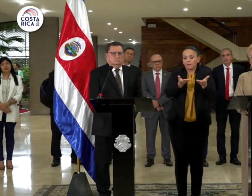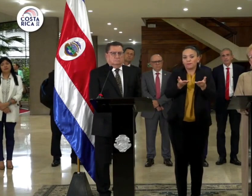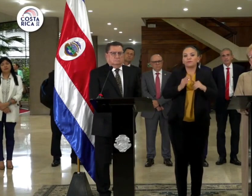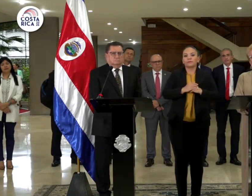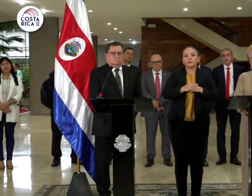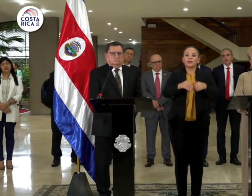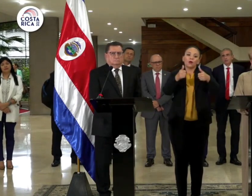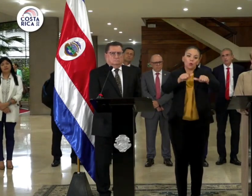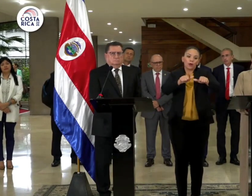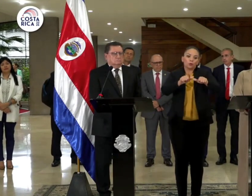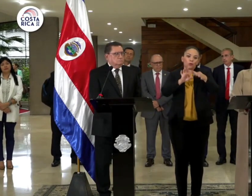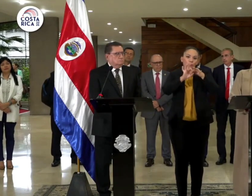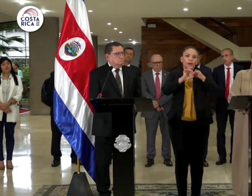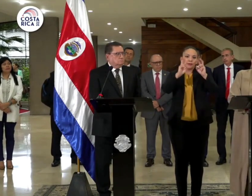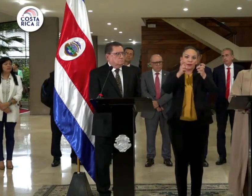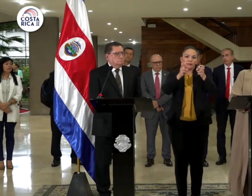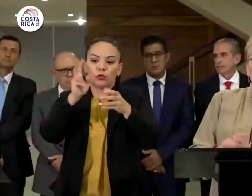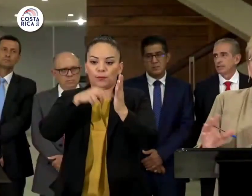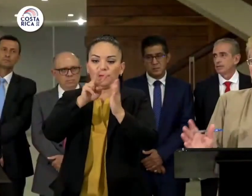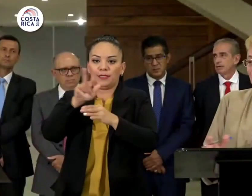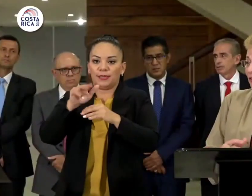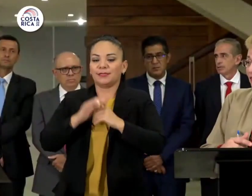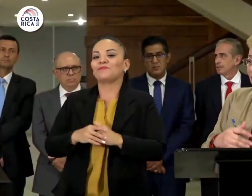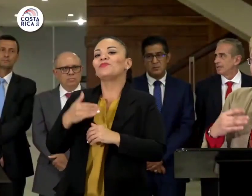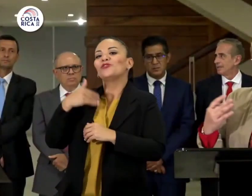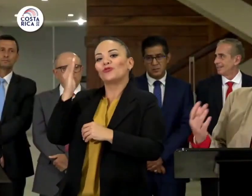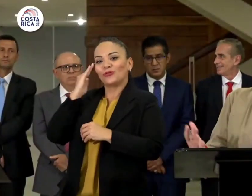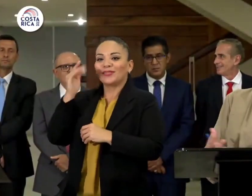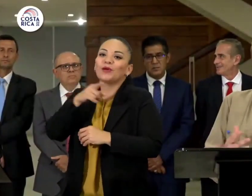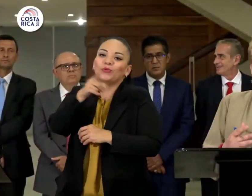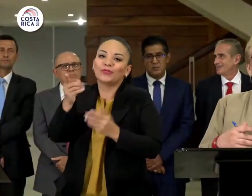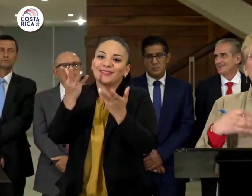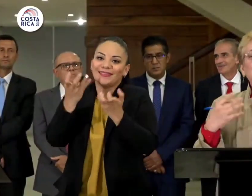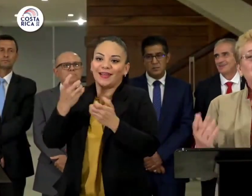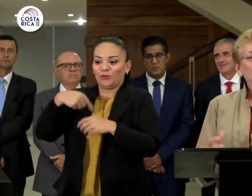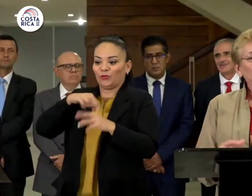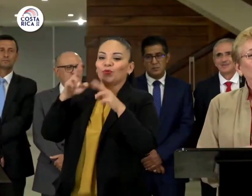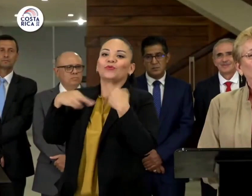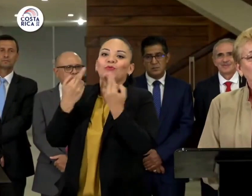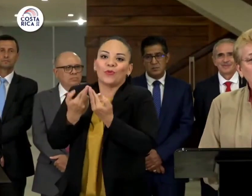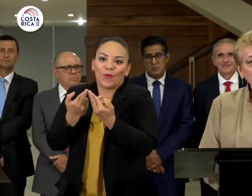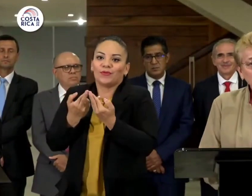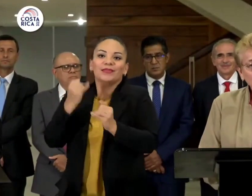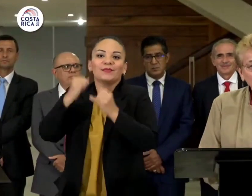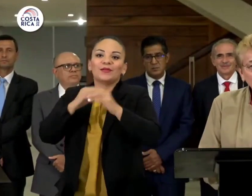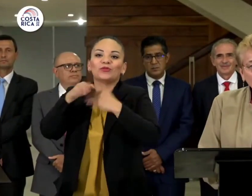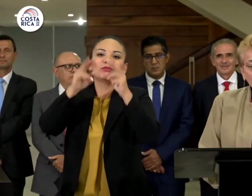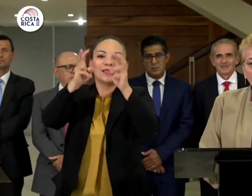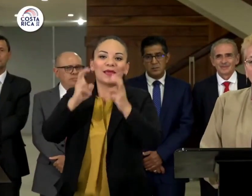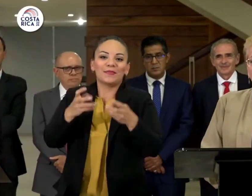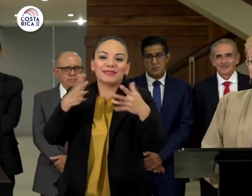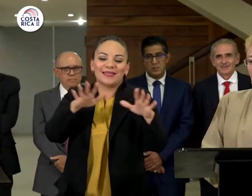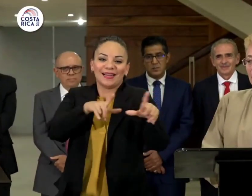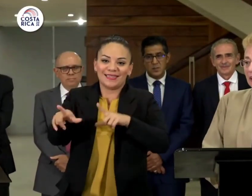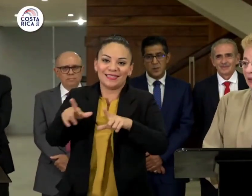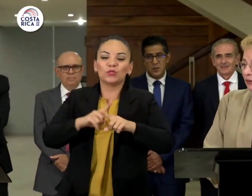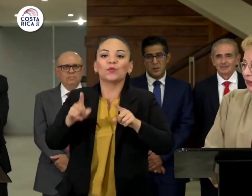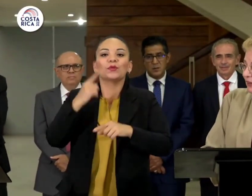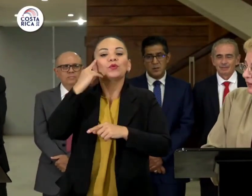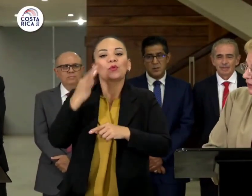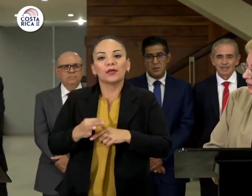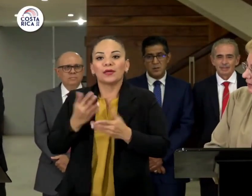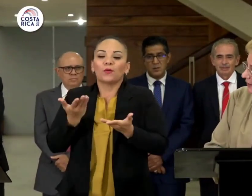del 2023. Yo sé que ustedes quisieran que nosotros en una sola sesión termináramos todos los temas, pero creo que